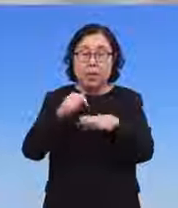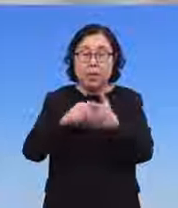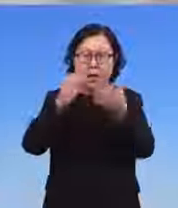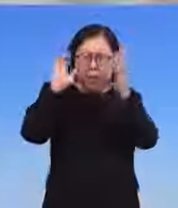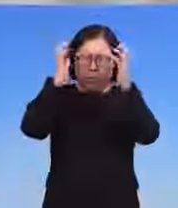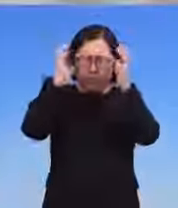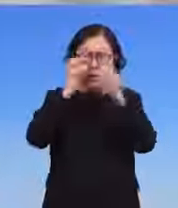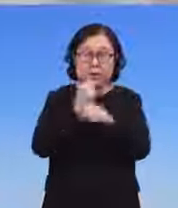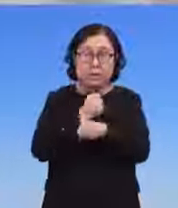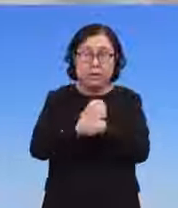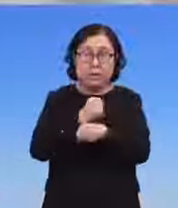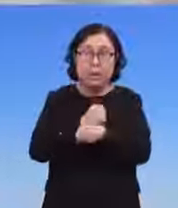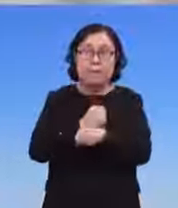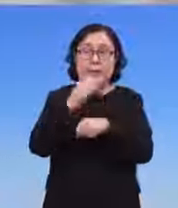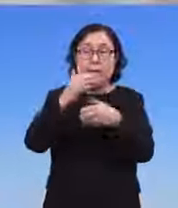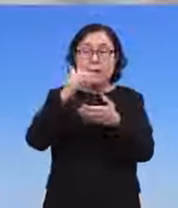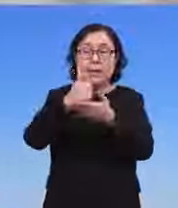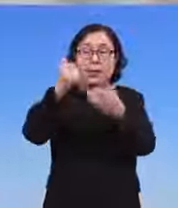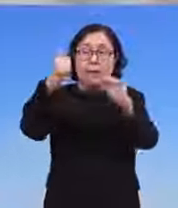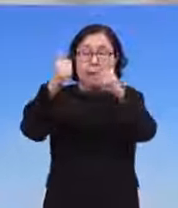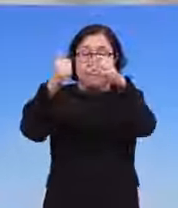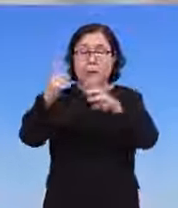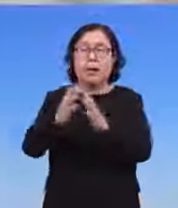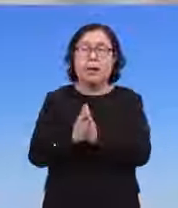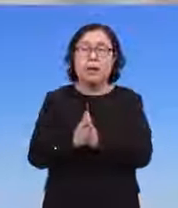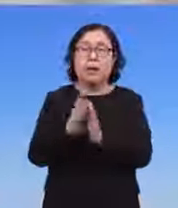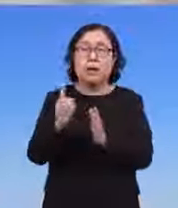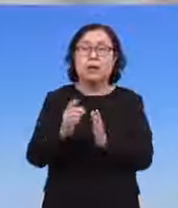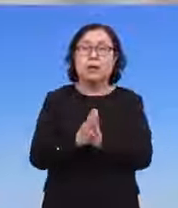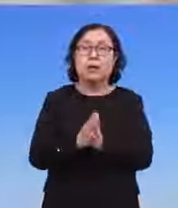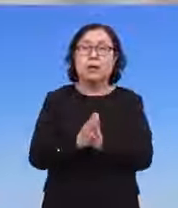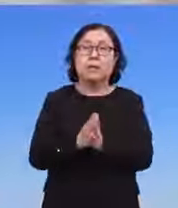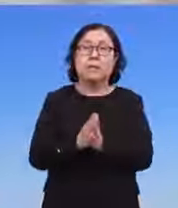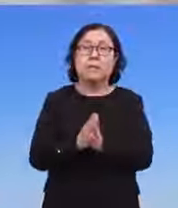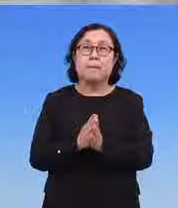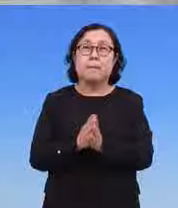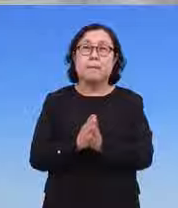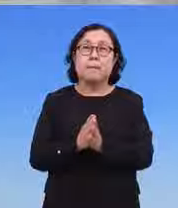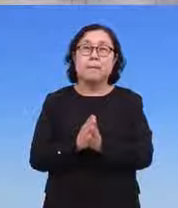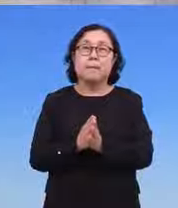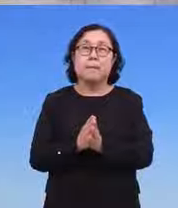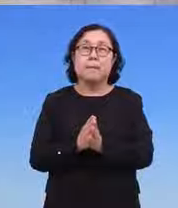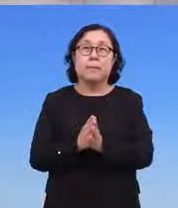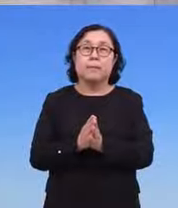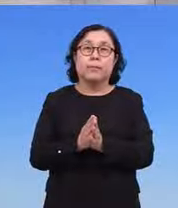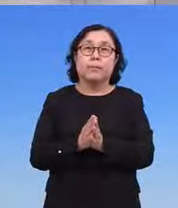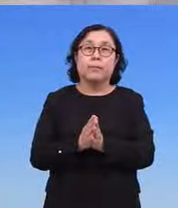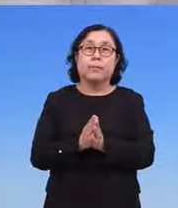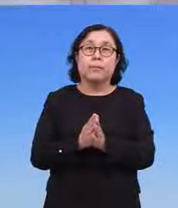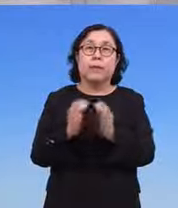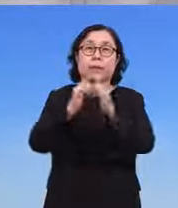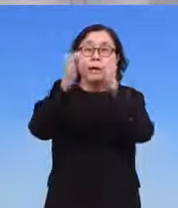공동의회로 이제 이 드림센터를 담임 목사가 하나님 앞에 이거를 작은